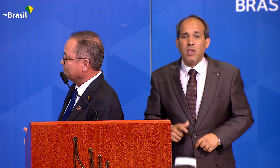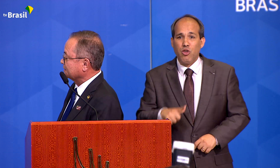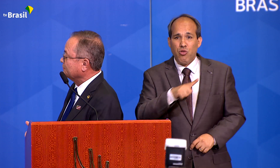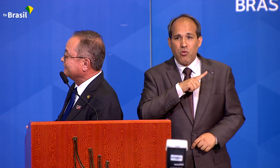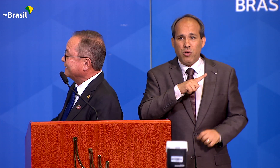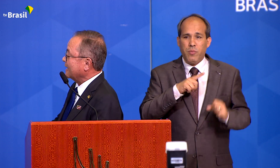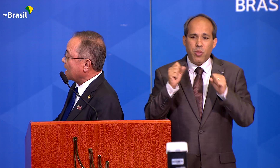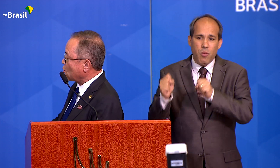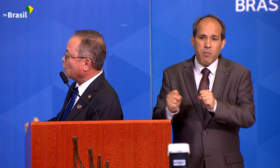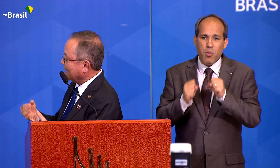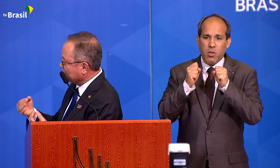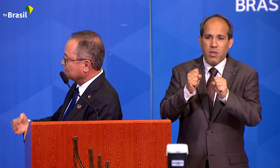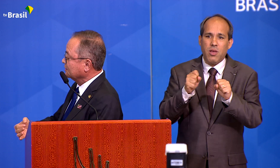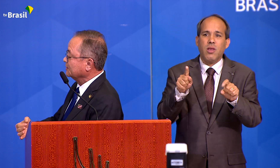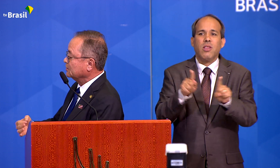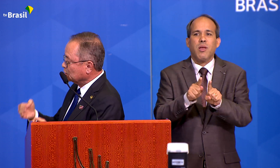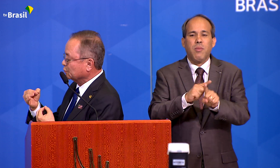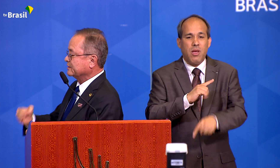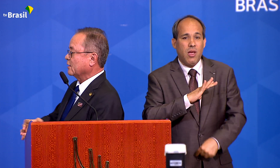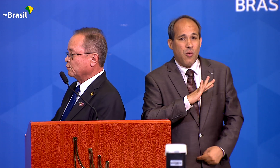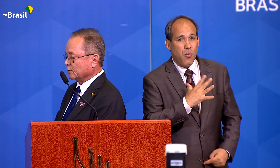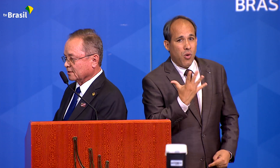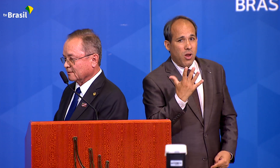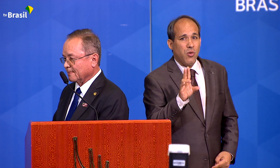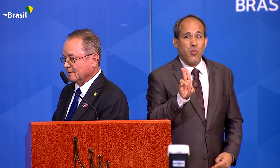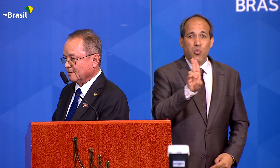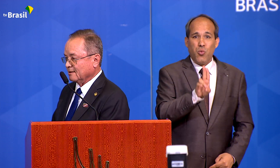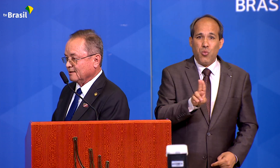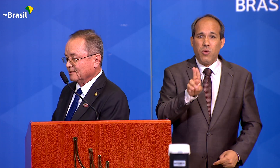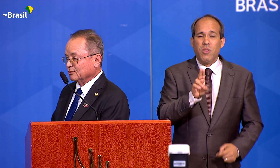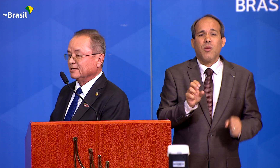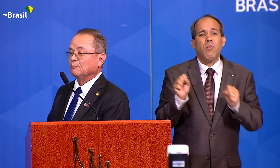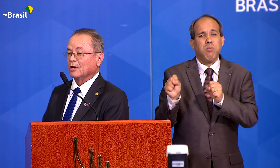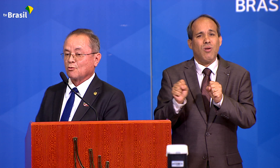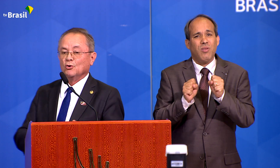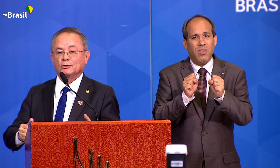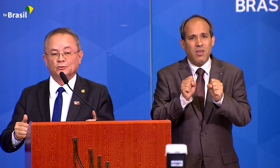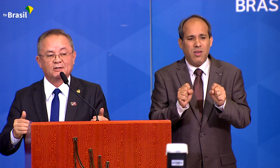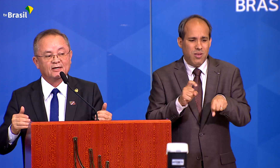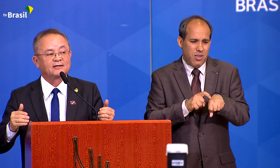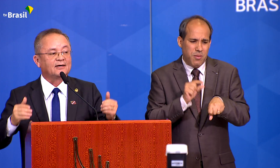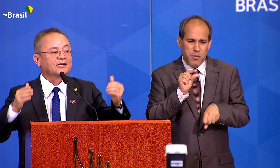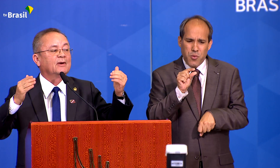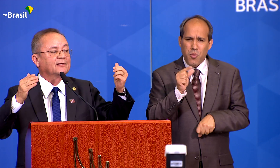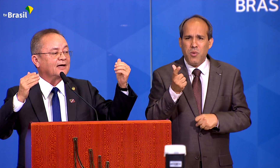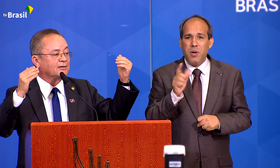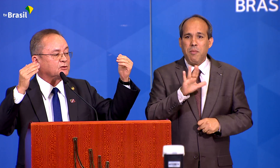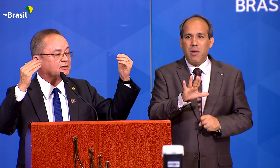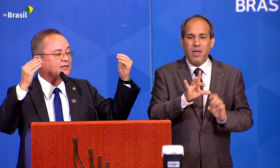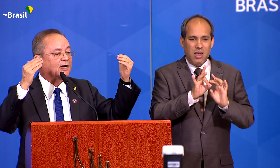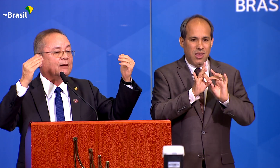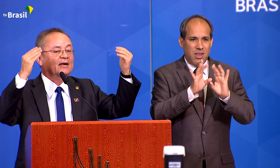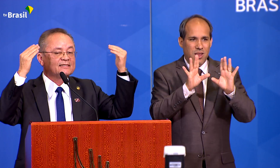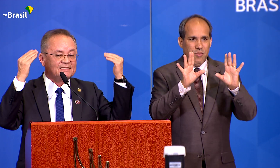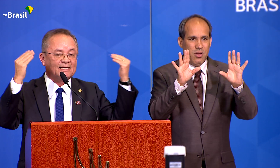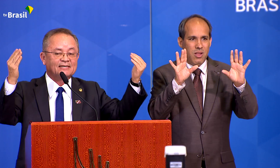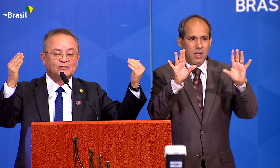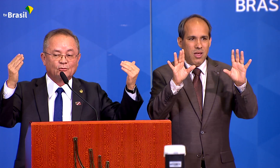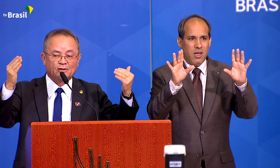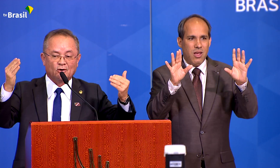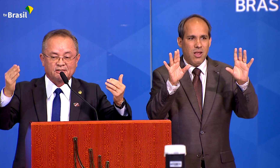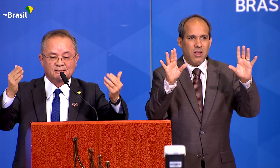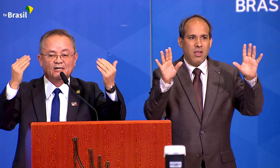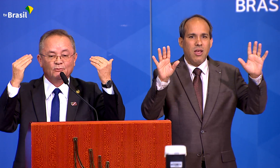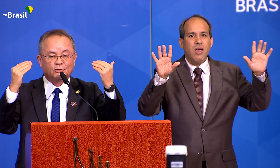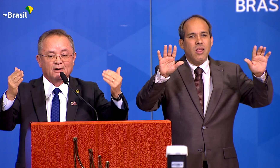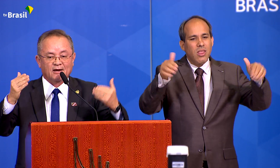poder mas também ter a coragem de usar o poder O tempo é curto que a liberdade abre